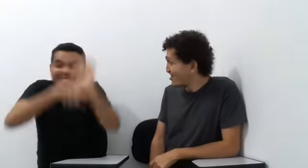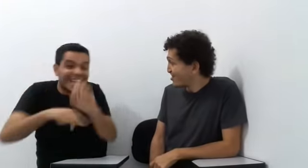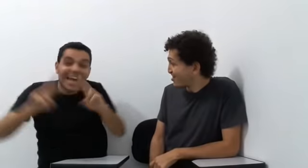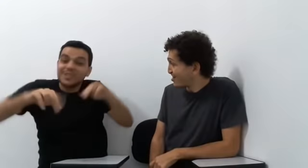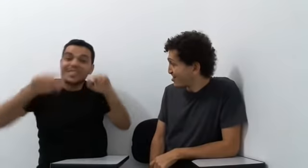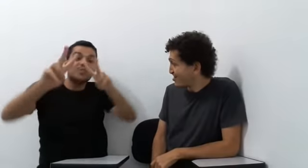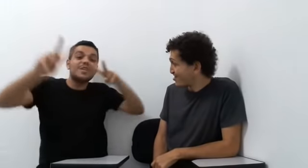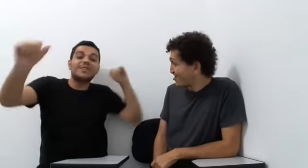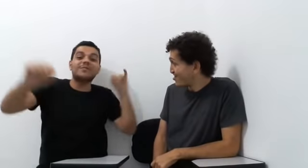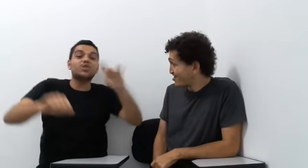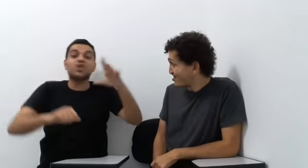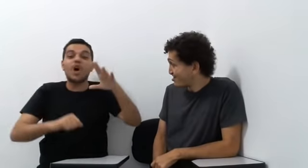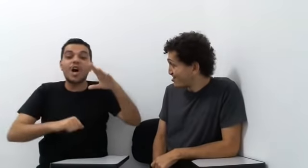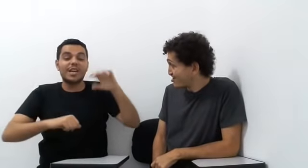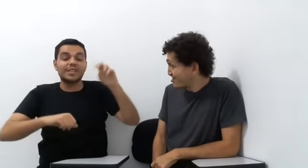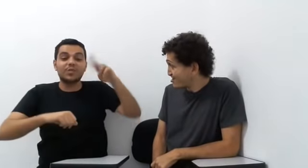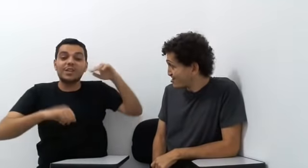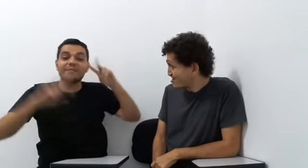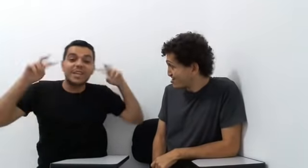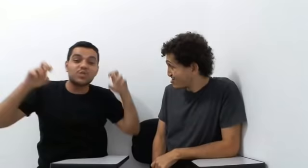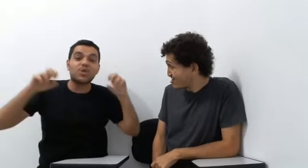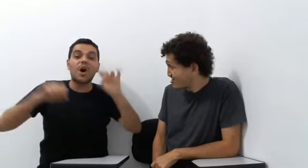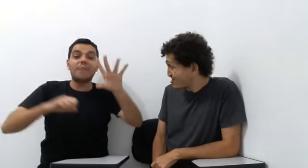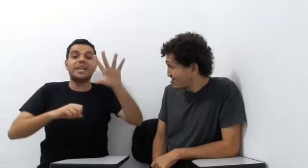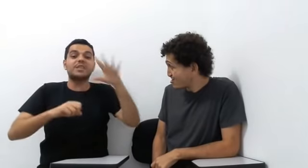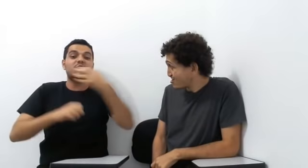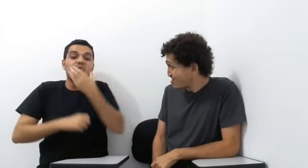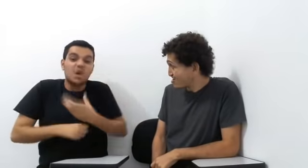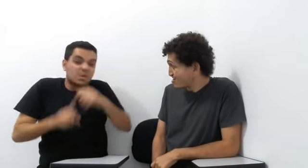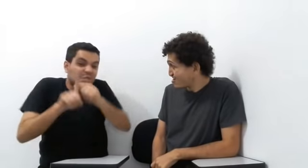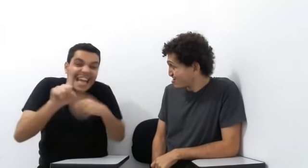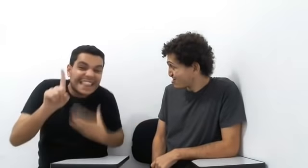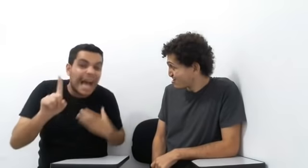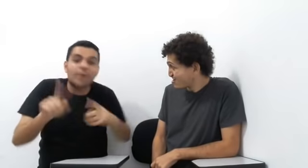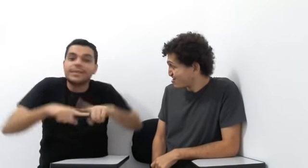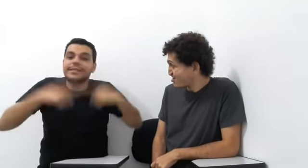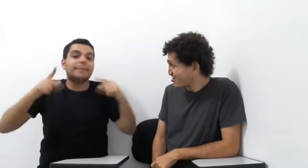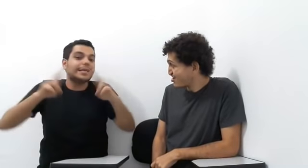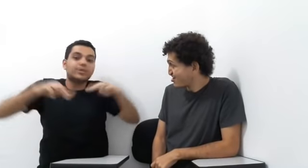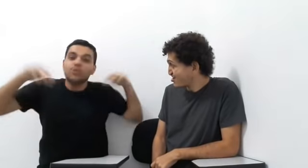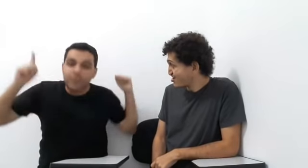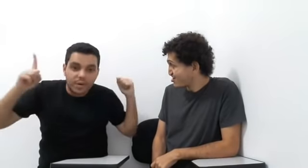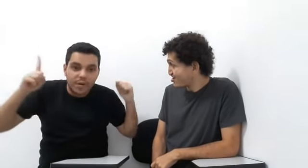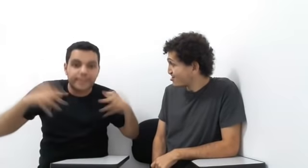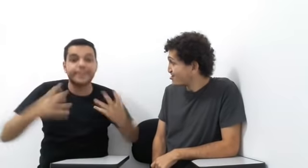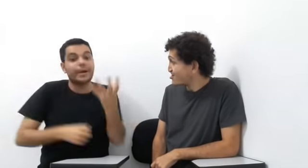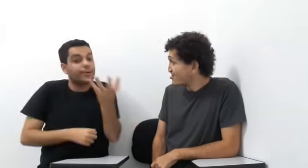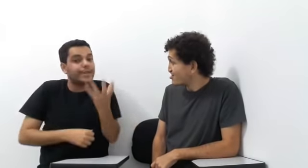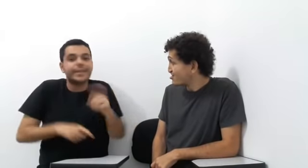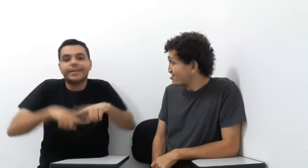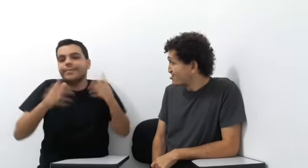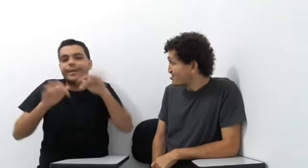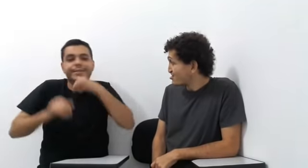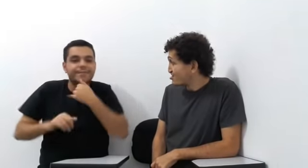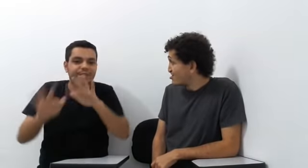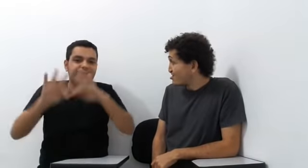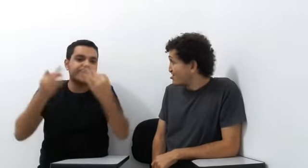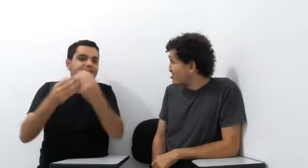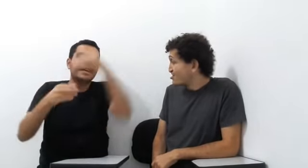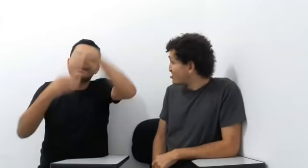estado, que você nunca vê só apenas no Natal assim, mas nunca encontra? Então, eu queria ter, mas infelizmente não